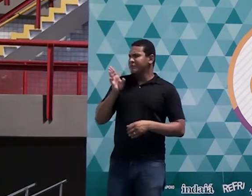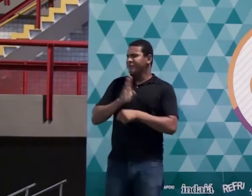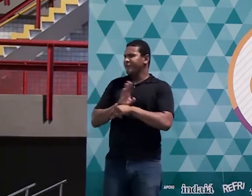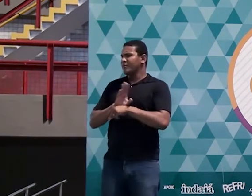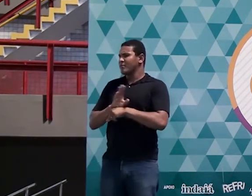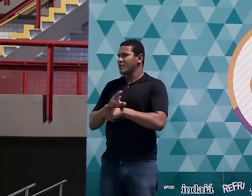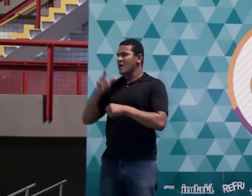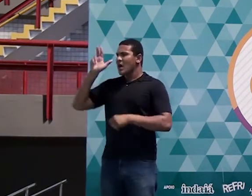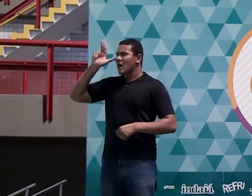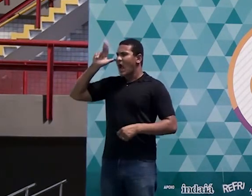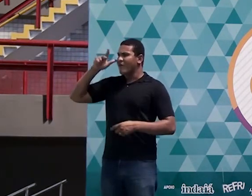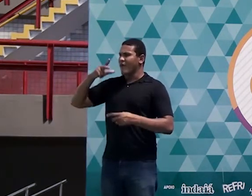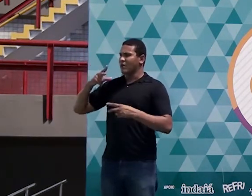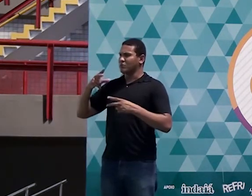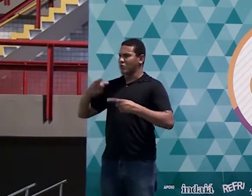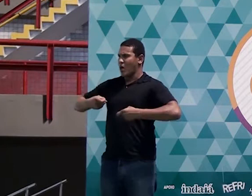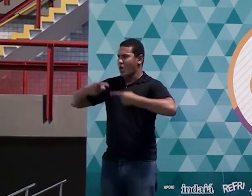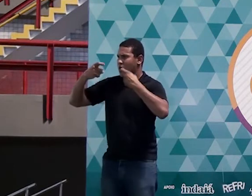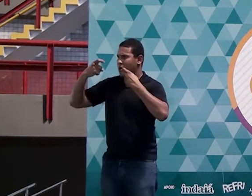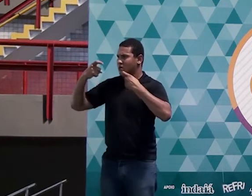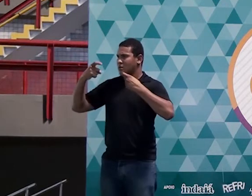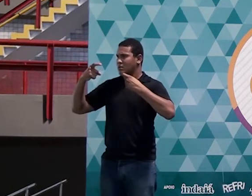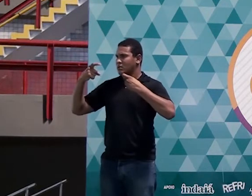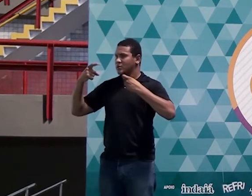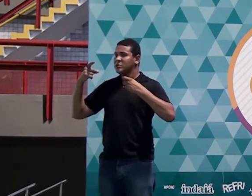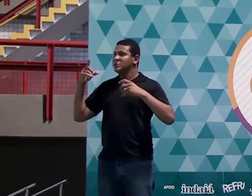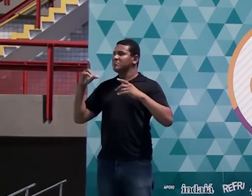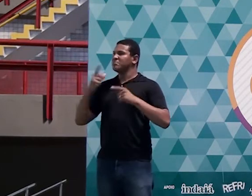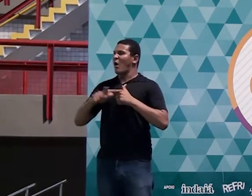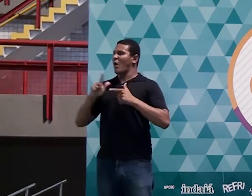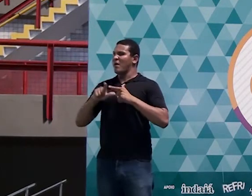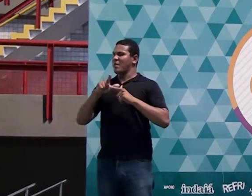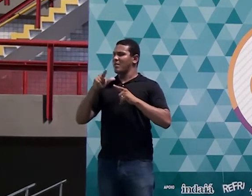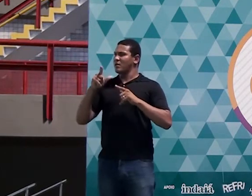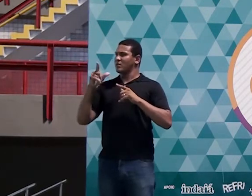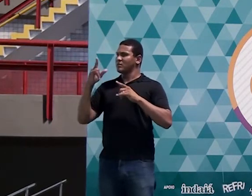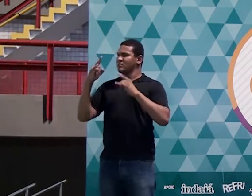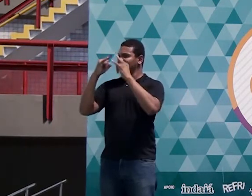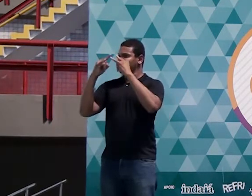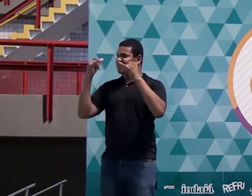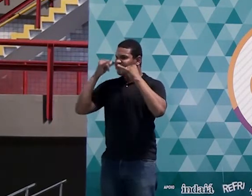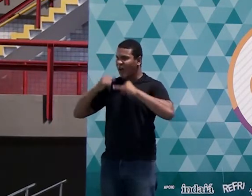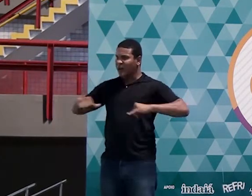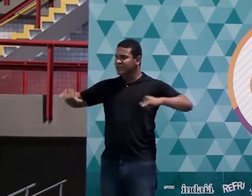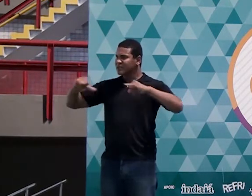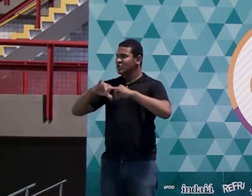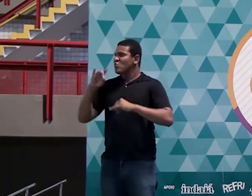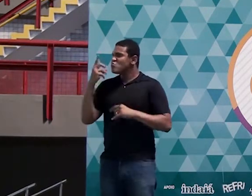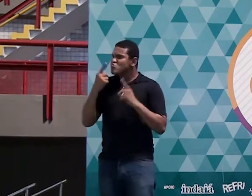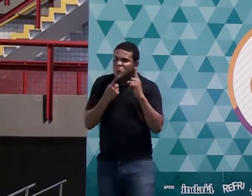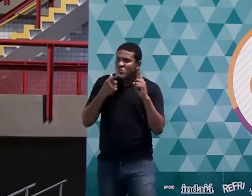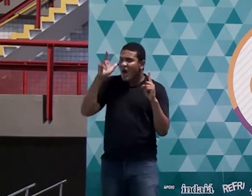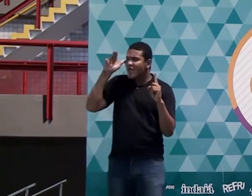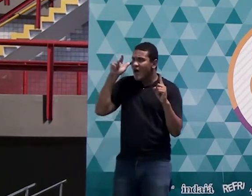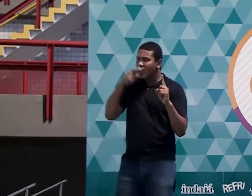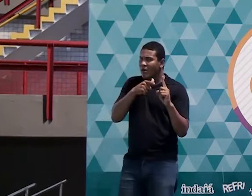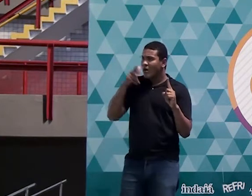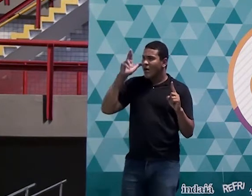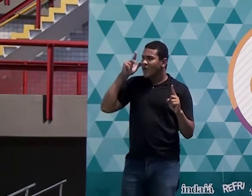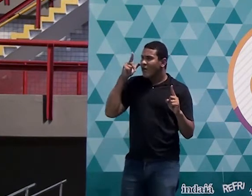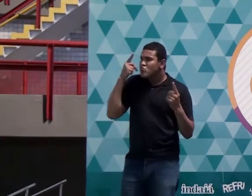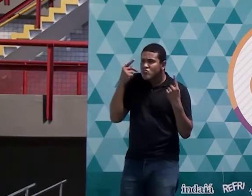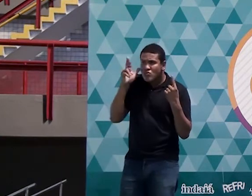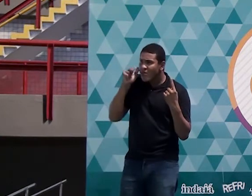Que o grande problema é que na fazenda só tinha um cavalo. E como ele era forçado a trabalhar, o que acontecia é que o cavalo